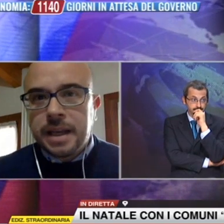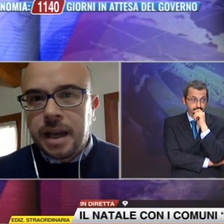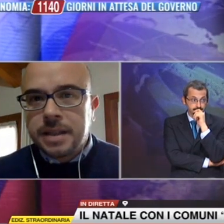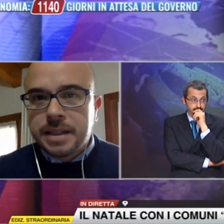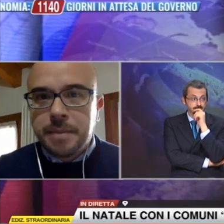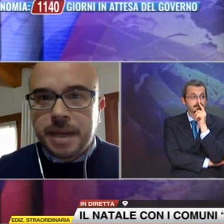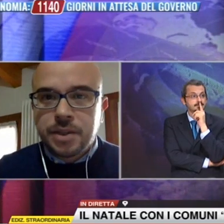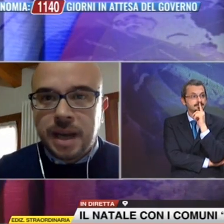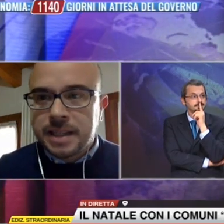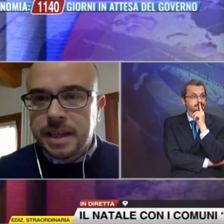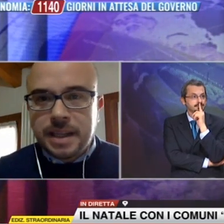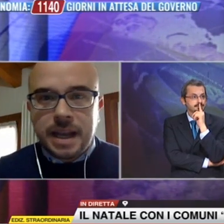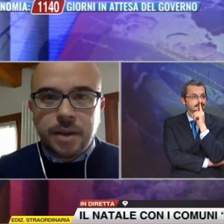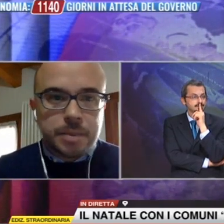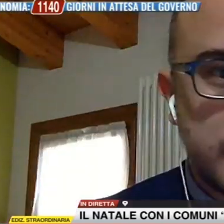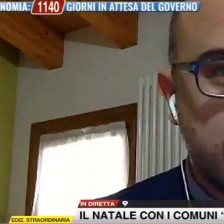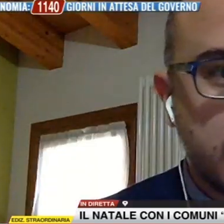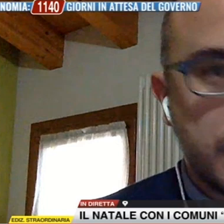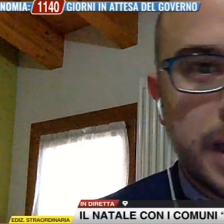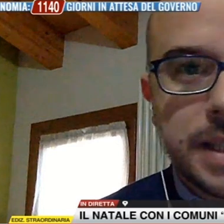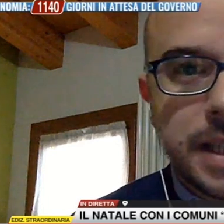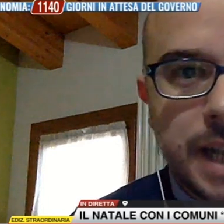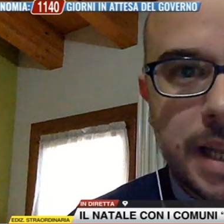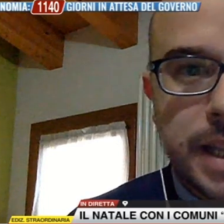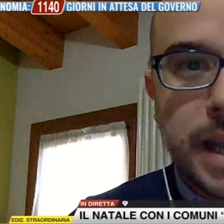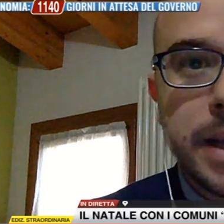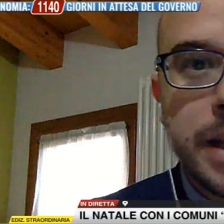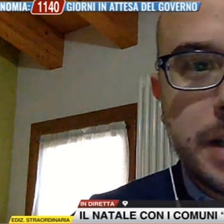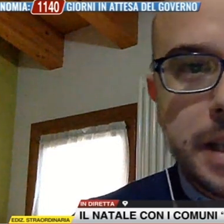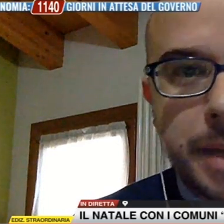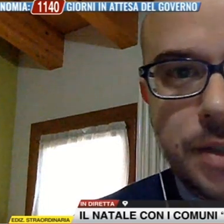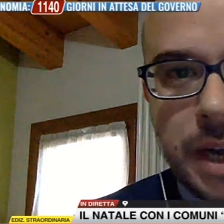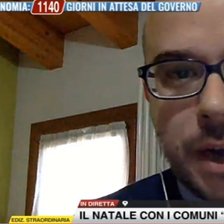il sistema nazionale sanitario è sempre stato un'eccellenza in Italia, dai.